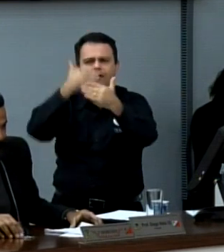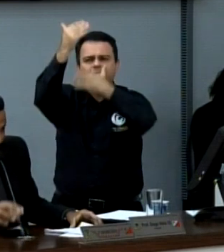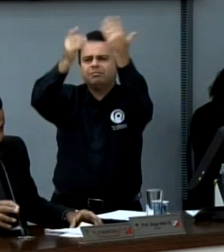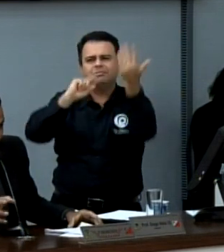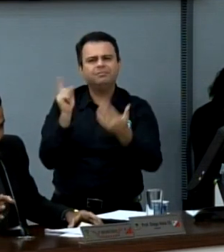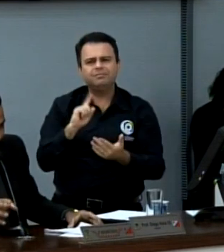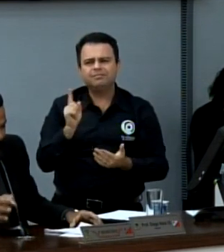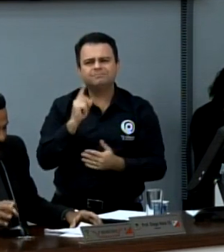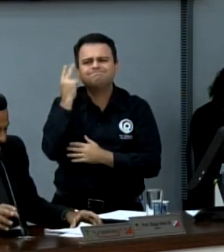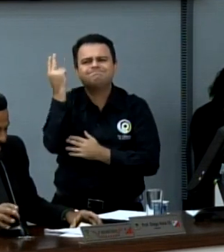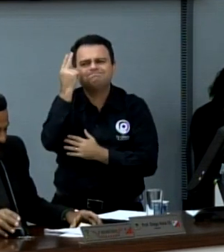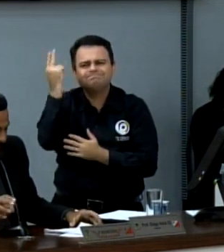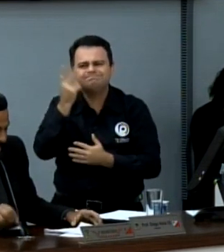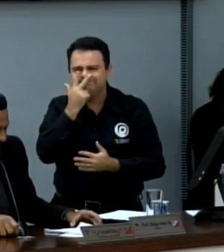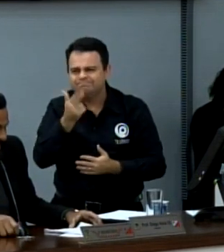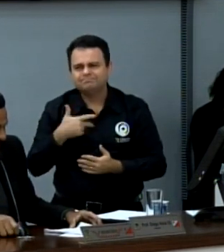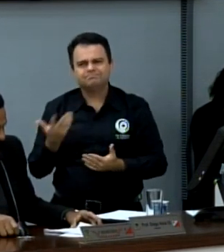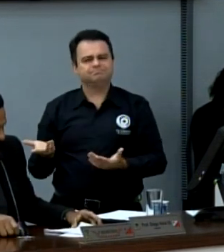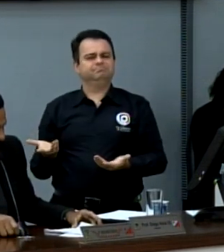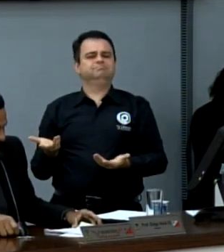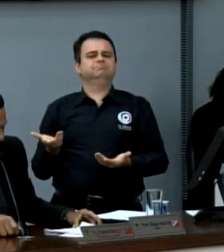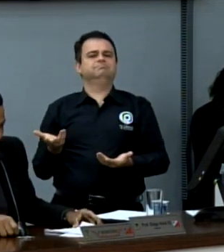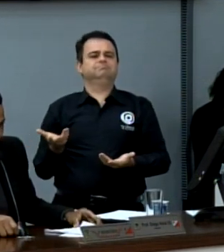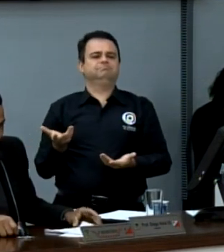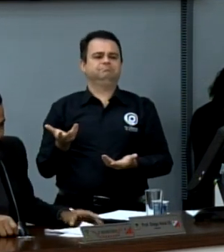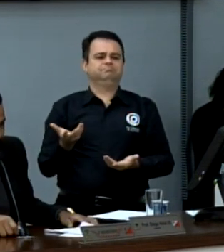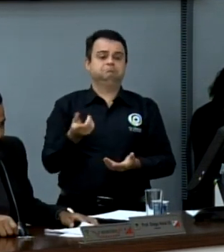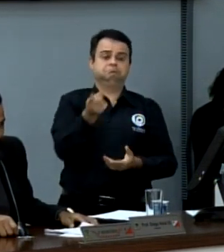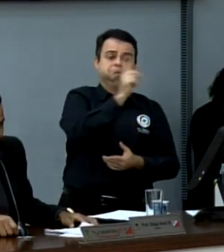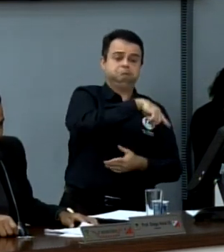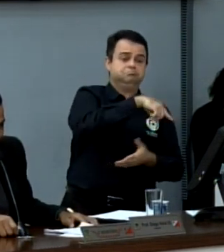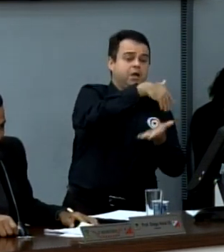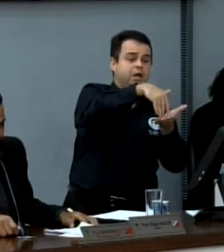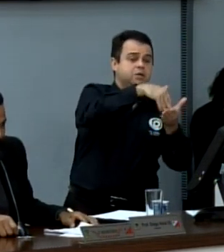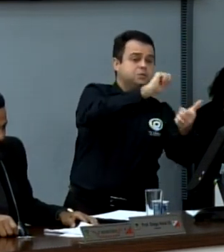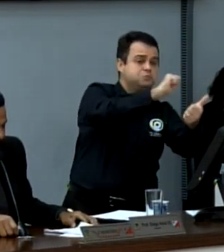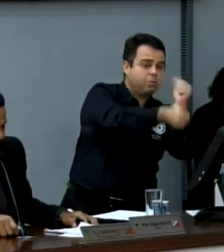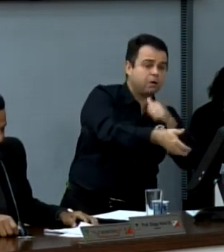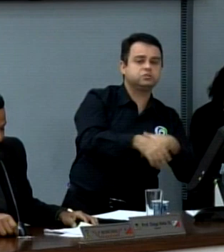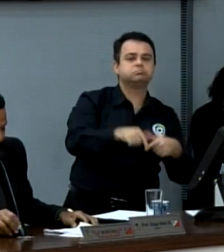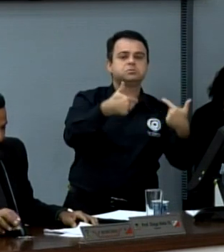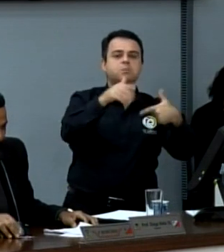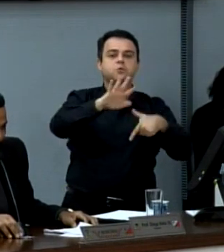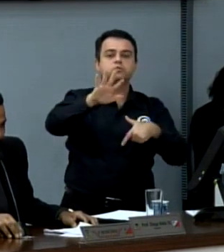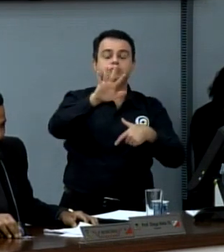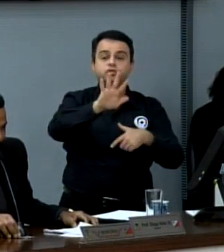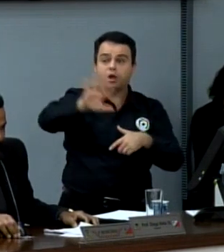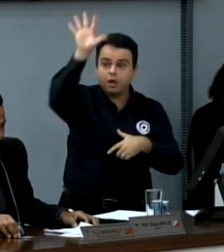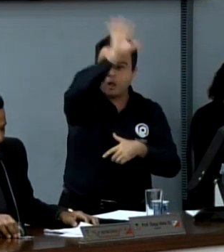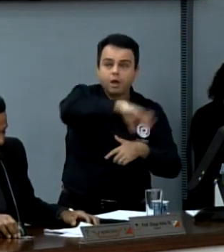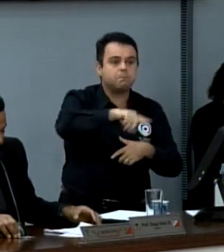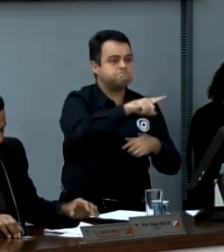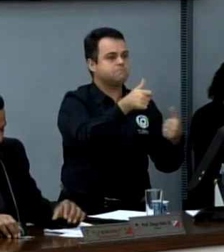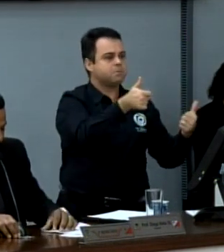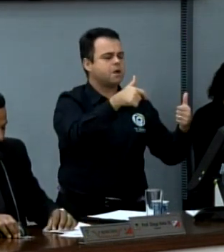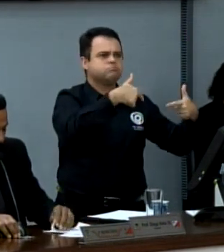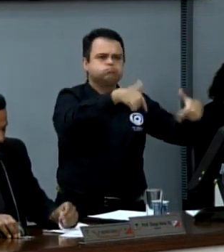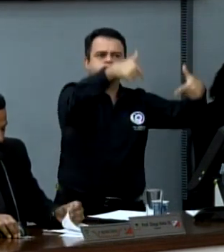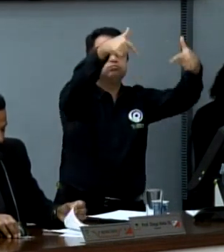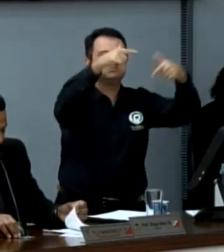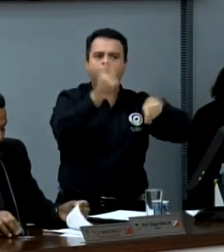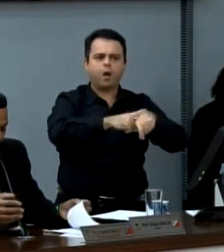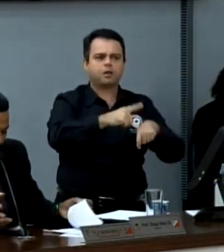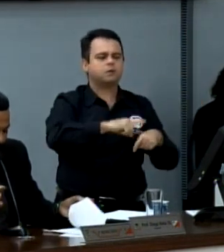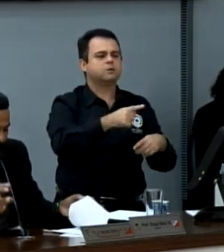que as coisas não caminham tão bem quanto na secretaria de esportes e de servir Gerais né que a gente pede tão prontamente